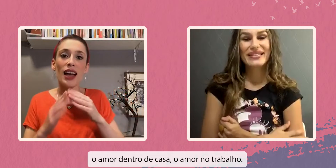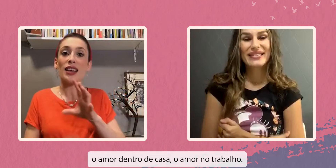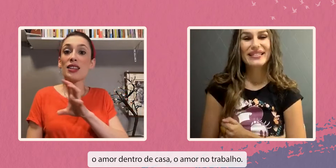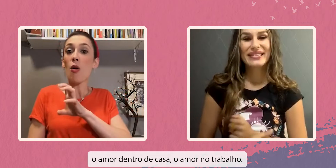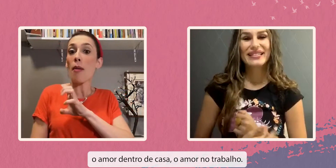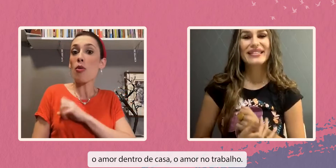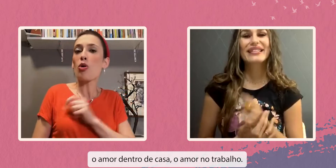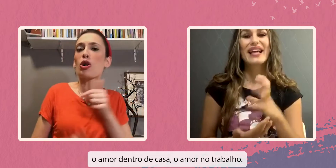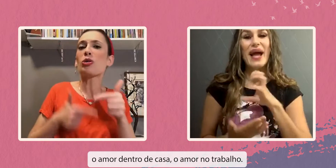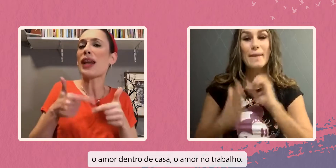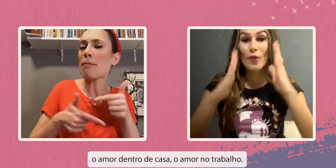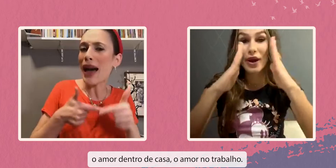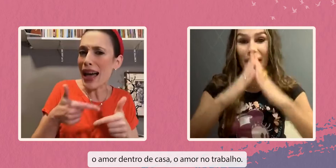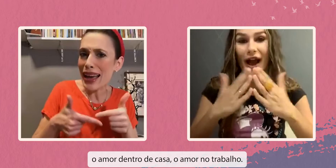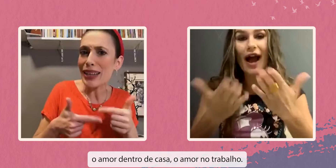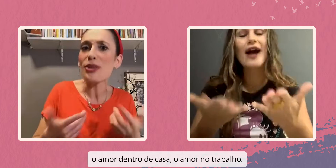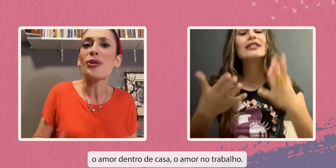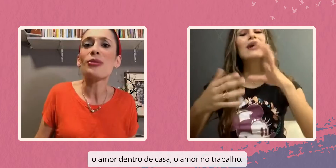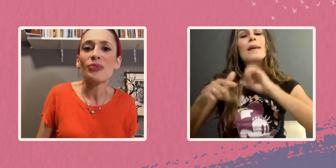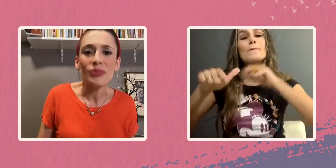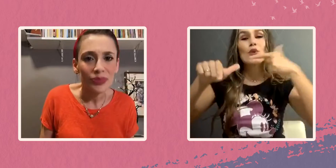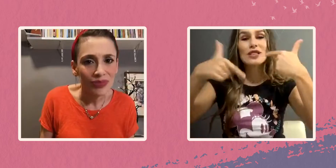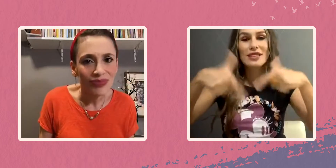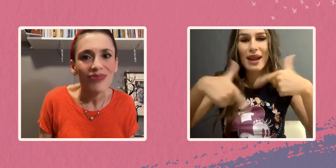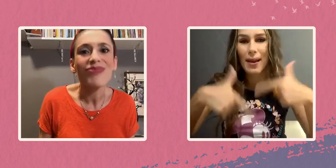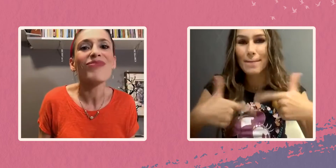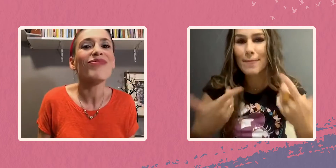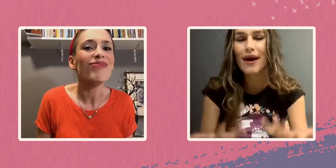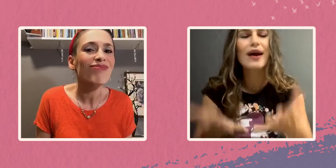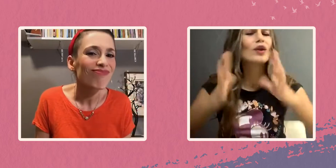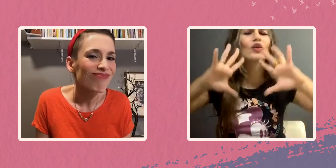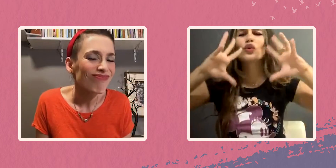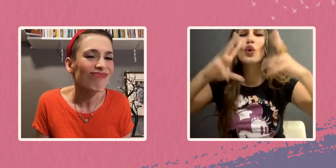de casa, o amor no trabalho.